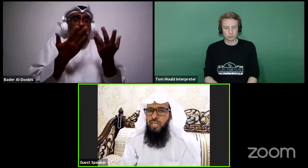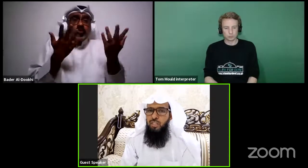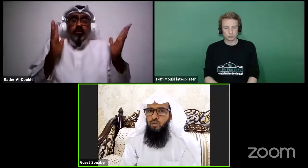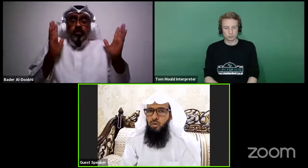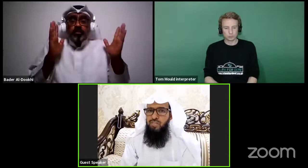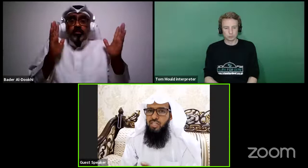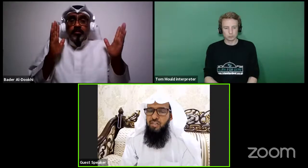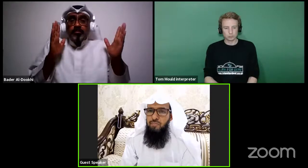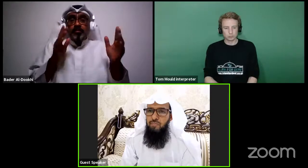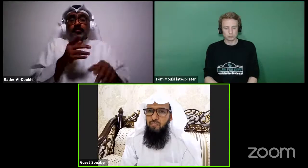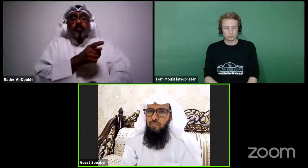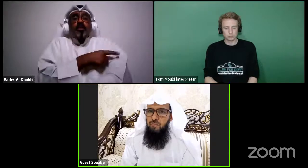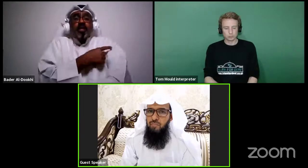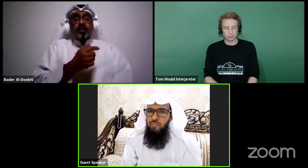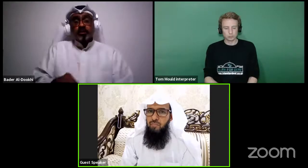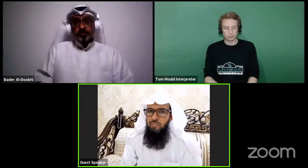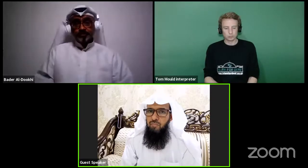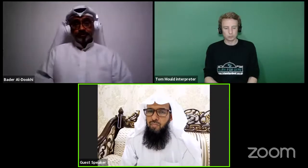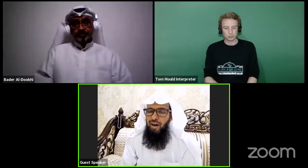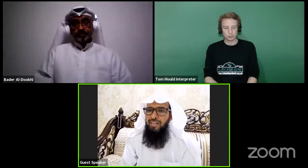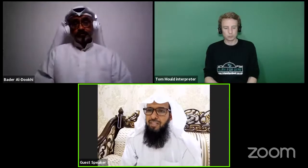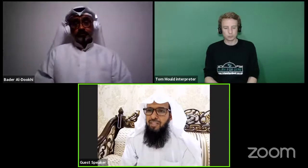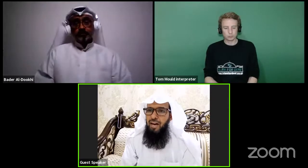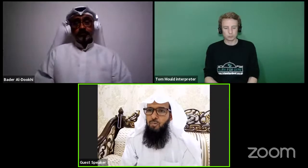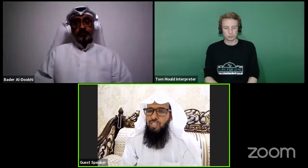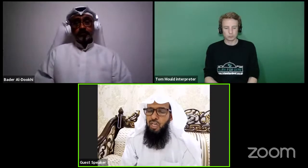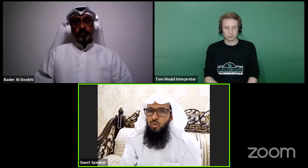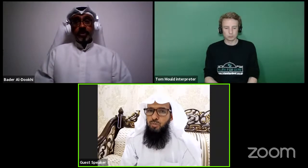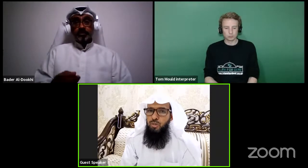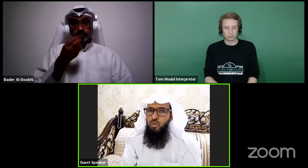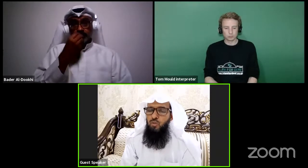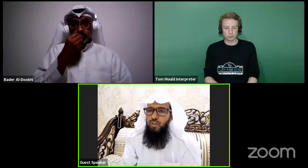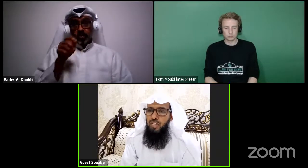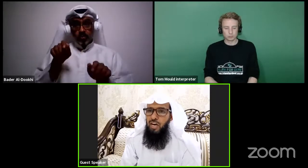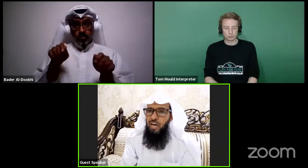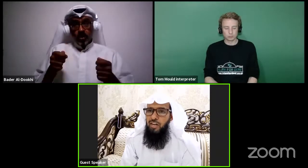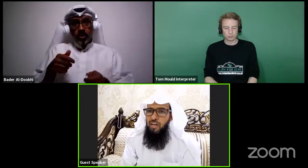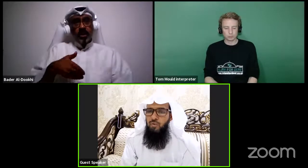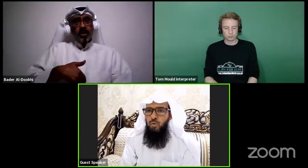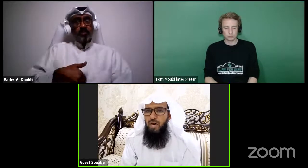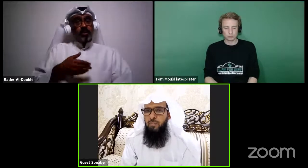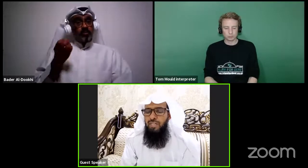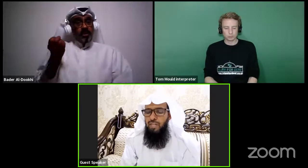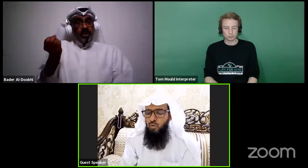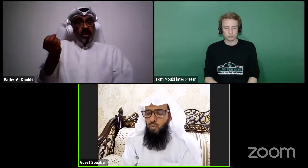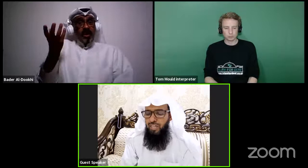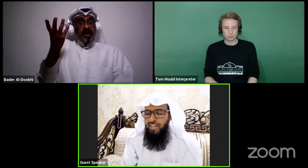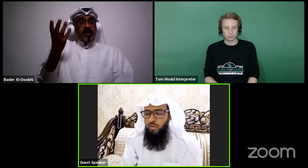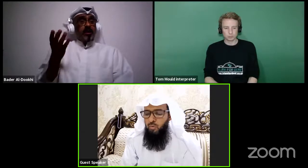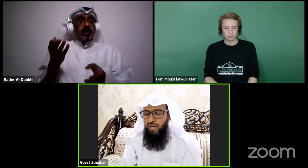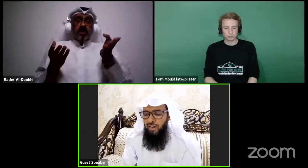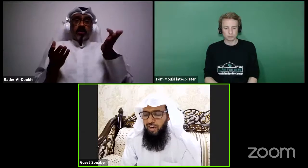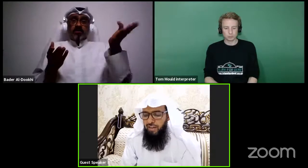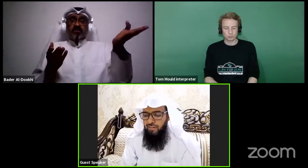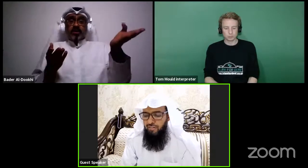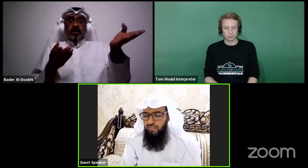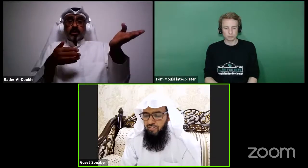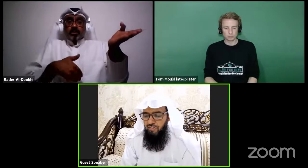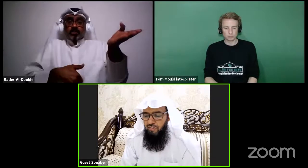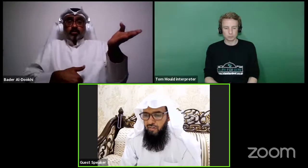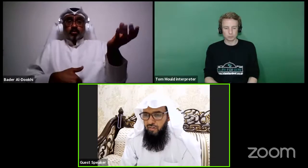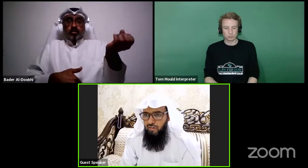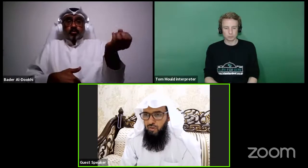وإذا كنت أن تمسك عن الطعام وتشعر بالجوع في النهار، فهناك من يجوع ليلا ونهارا.